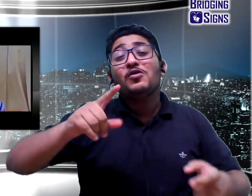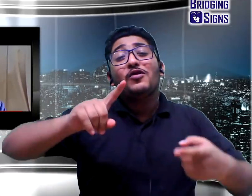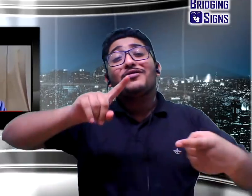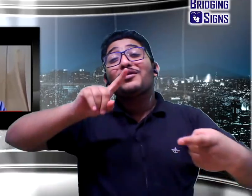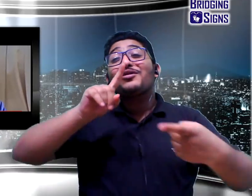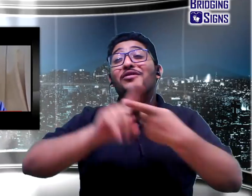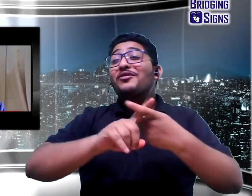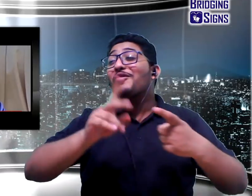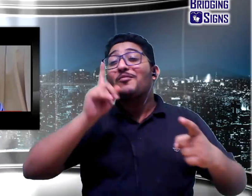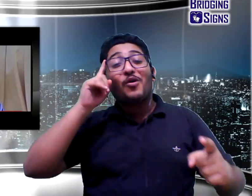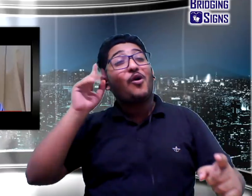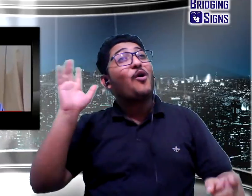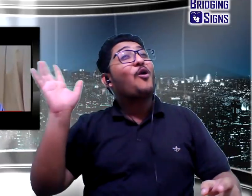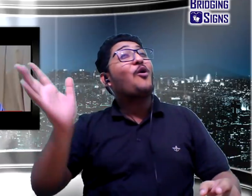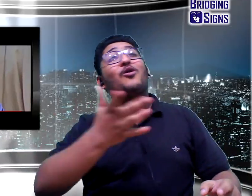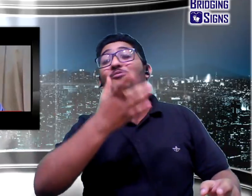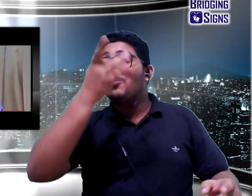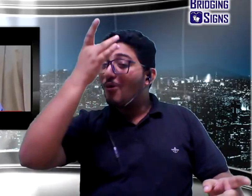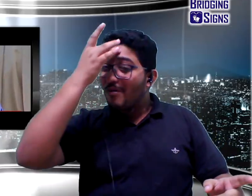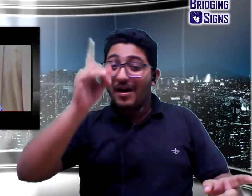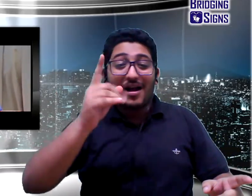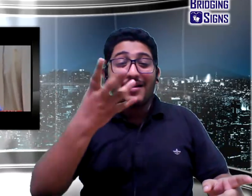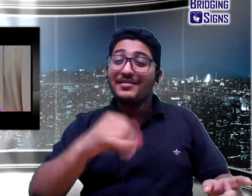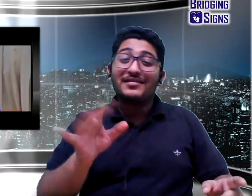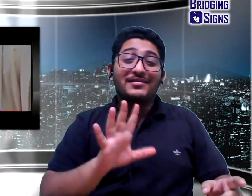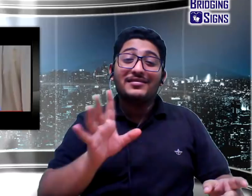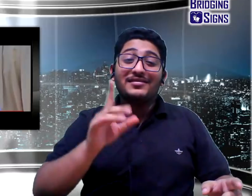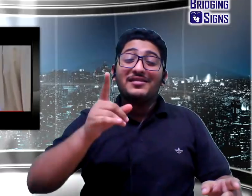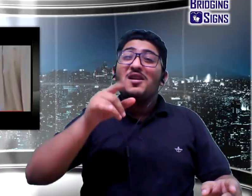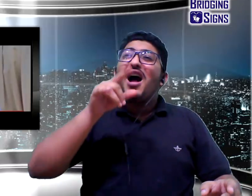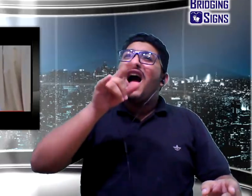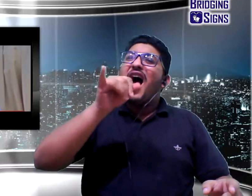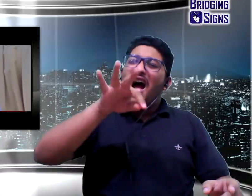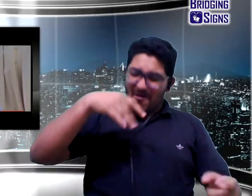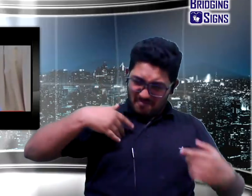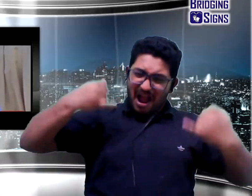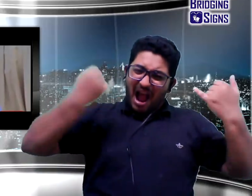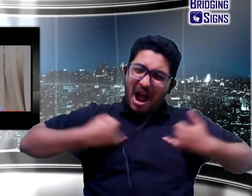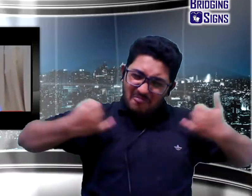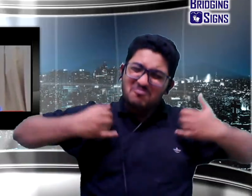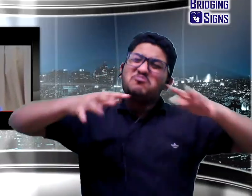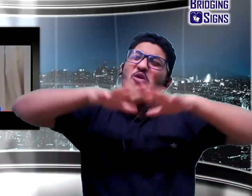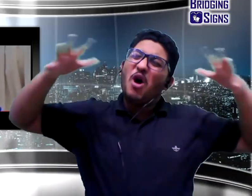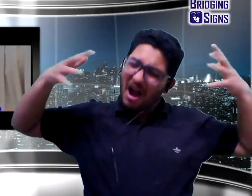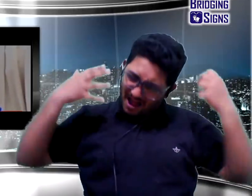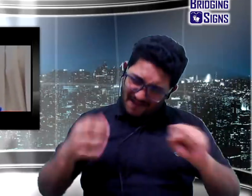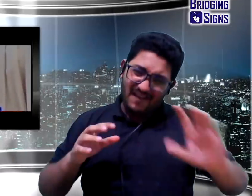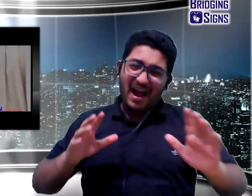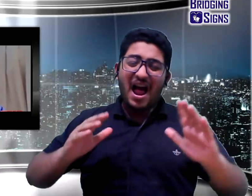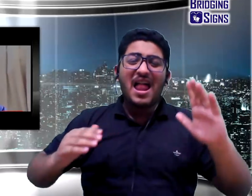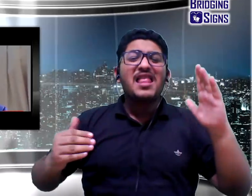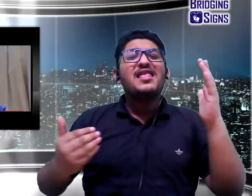ना देखे ऐबां नूं, लख ऐब होणे सिद्धू दे ते नीवा सिद्धू